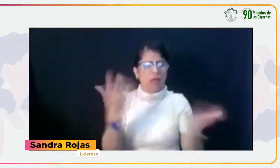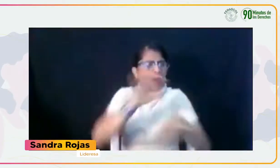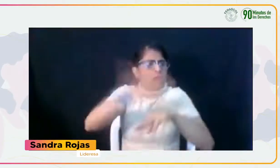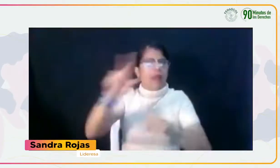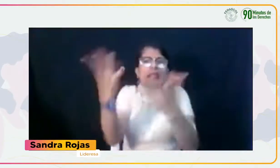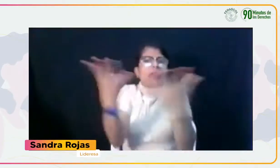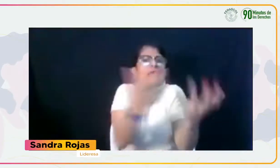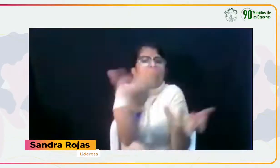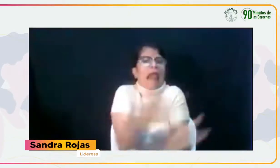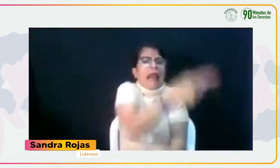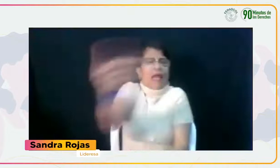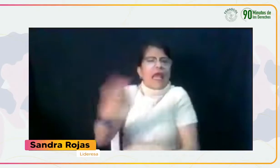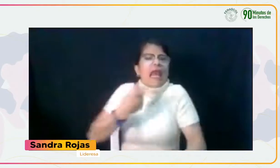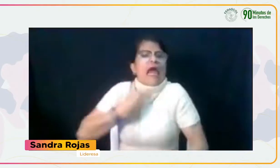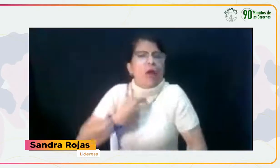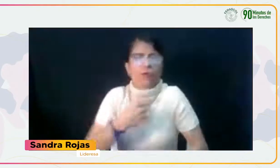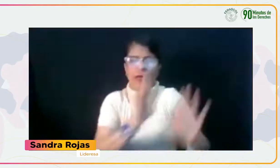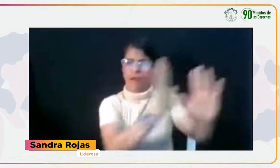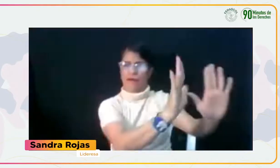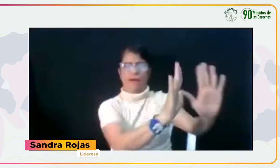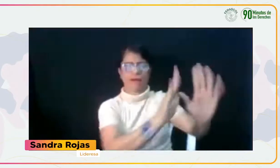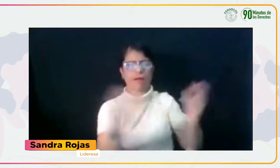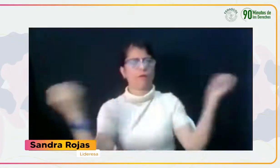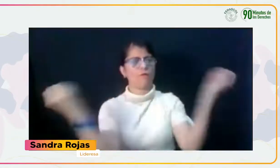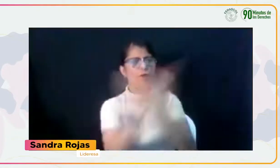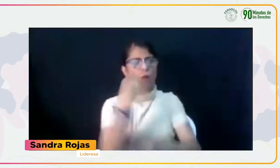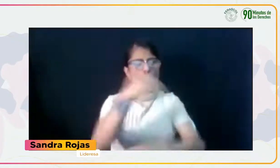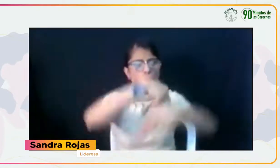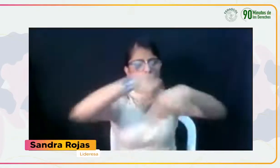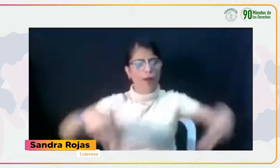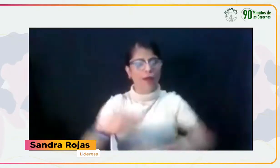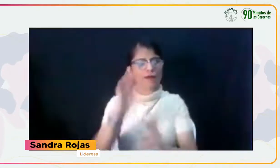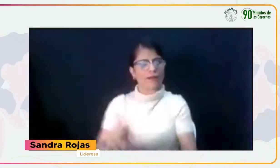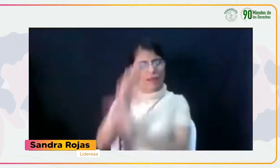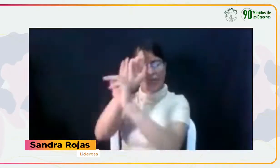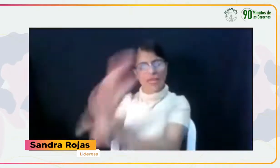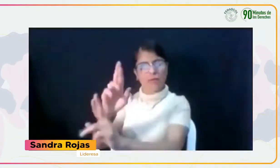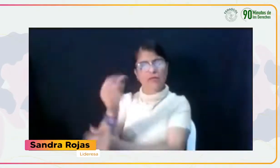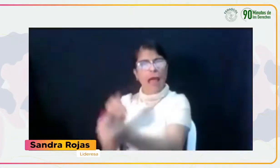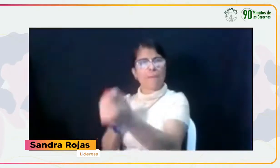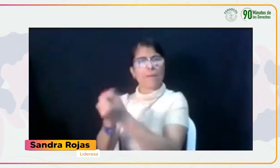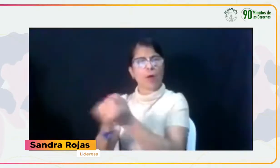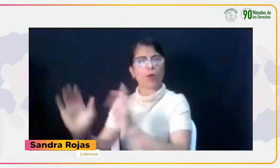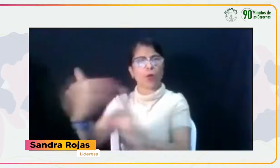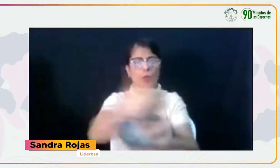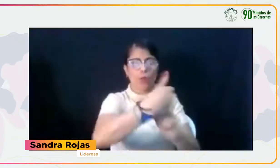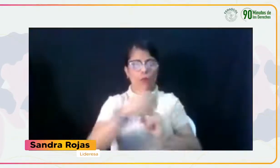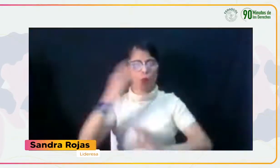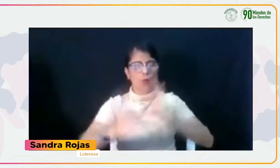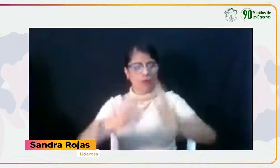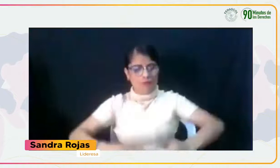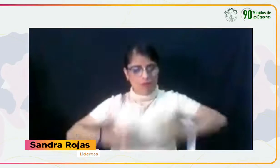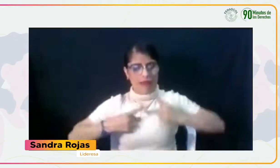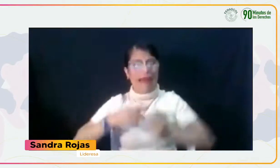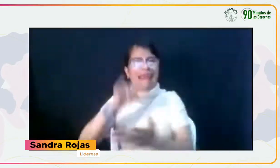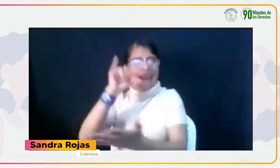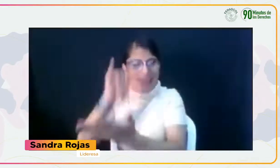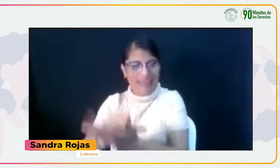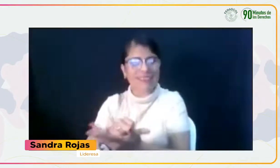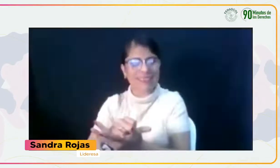cuando nosotros denunciamos empiezan a acusarnos de pronto de chismosas, de que no debemos hacer eso,